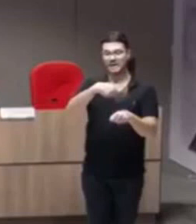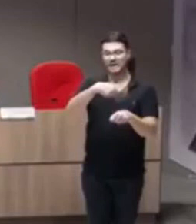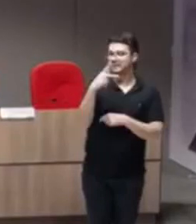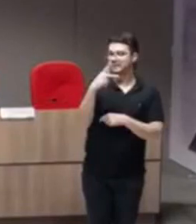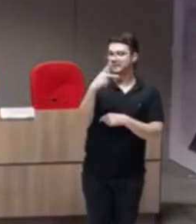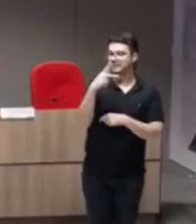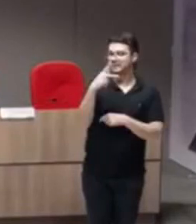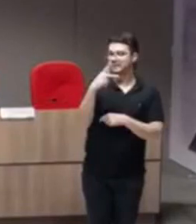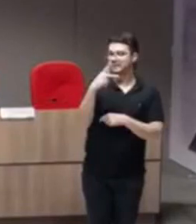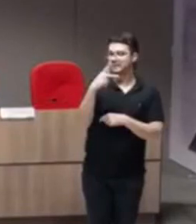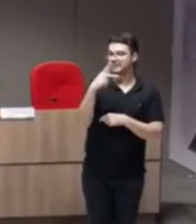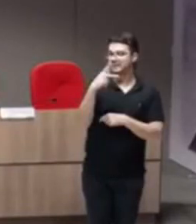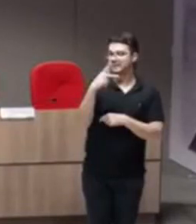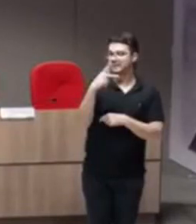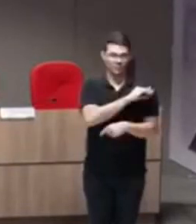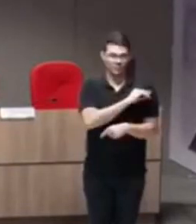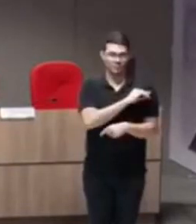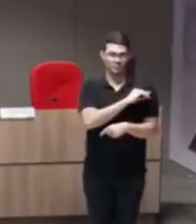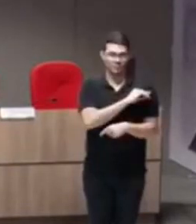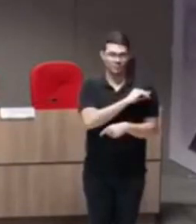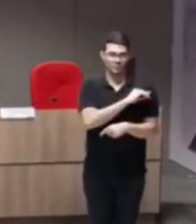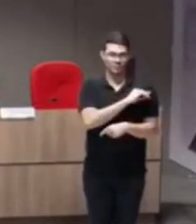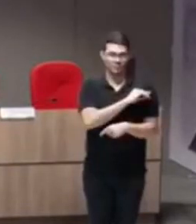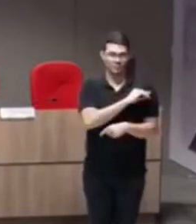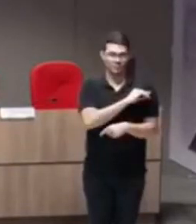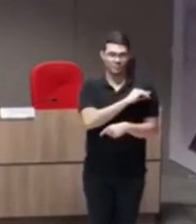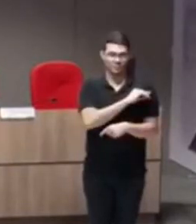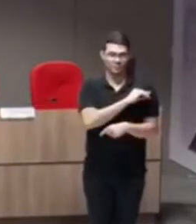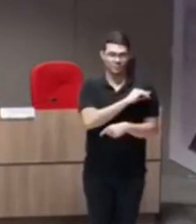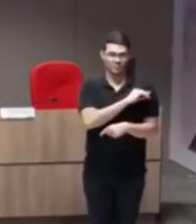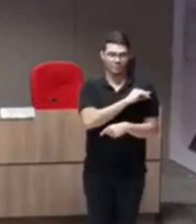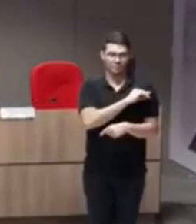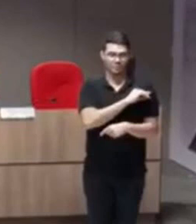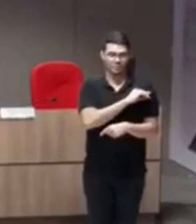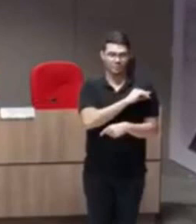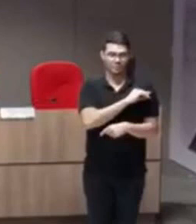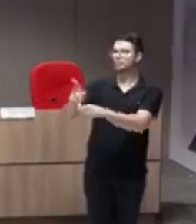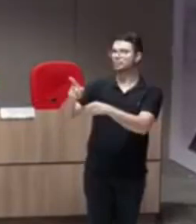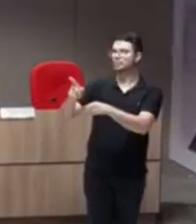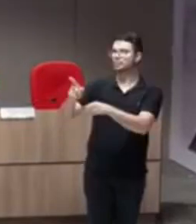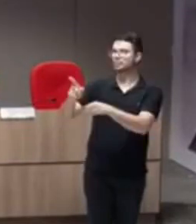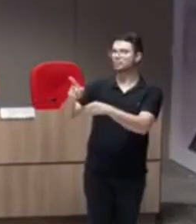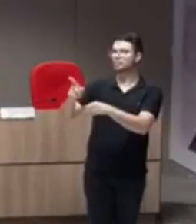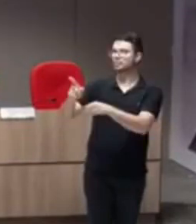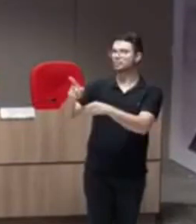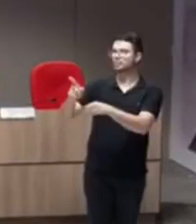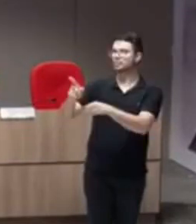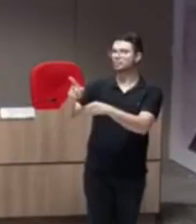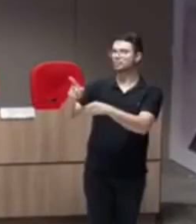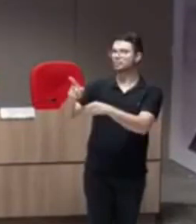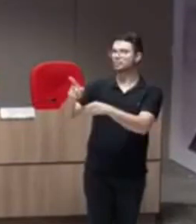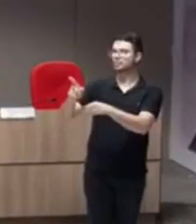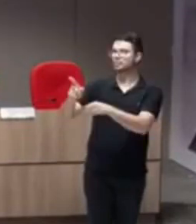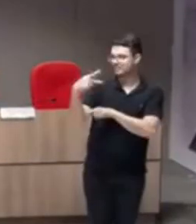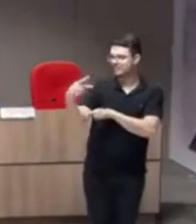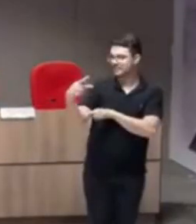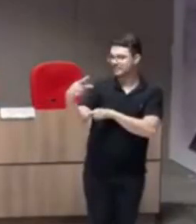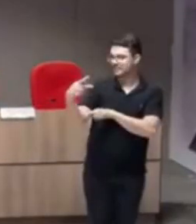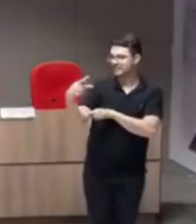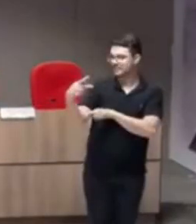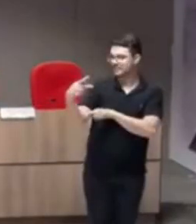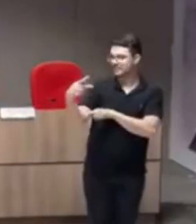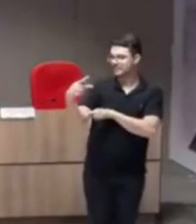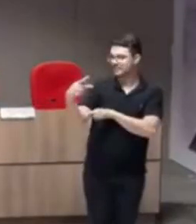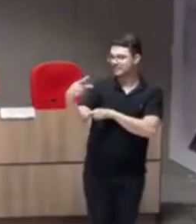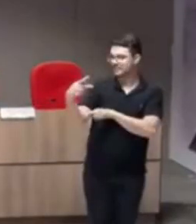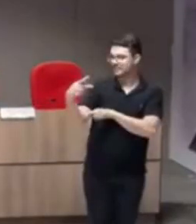Saúde, que bancou a parceria do CNMP com os demais parceiros para a realização da inspeção